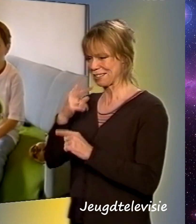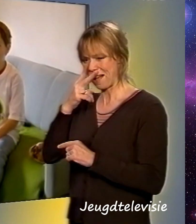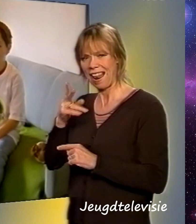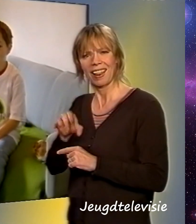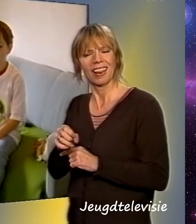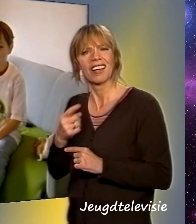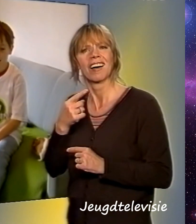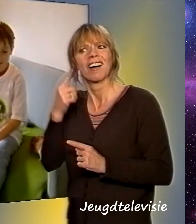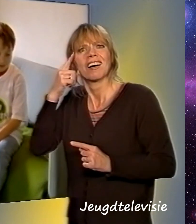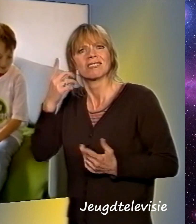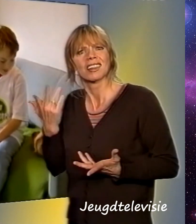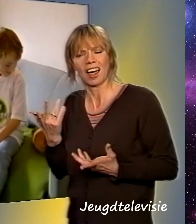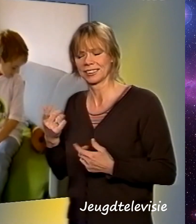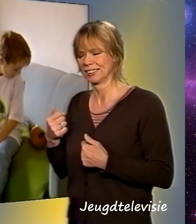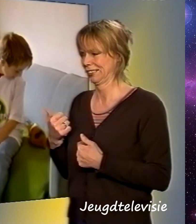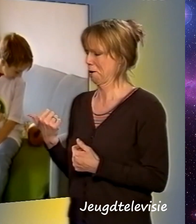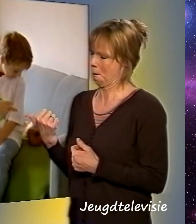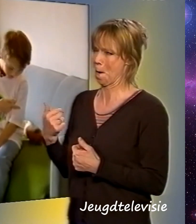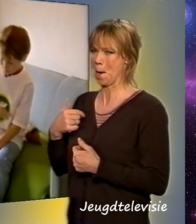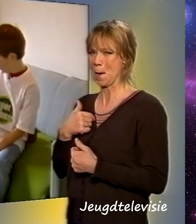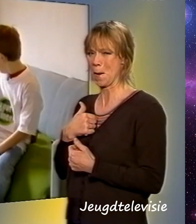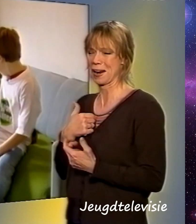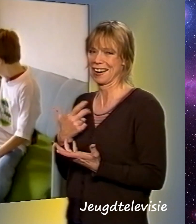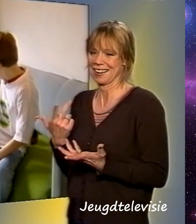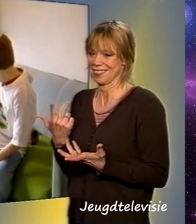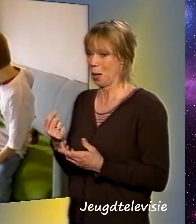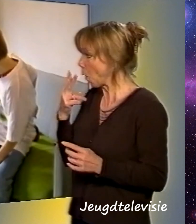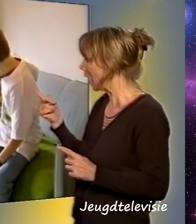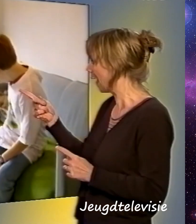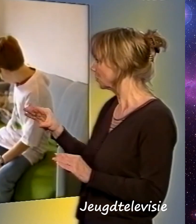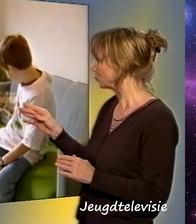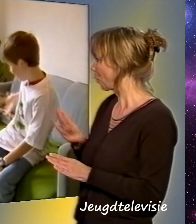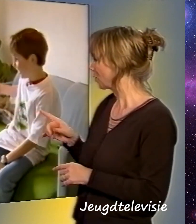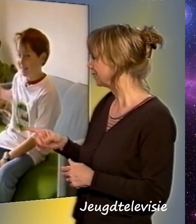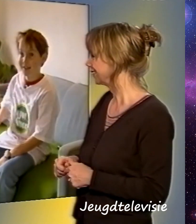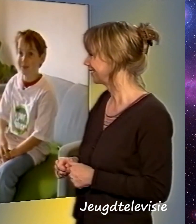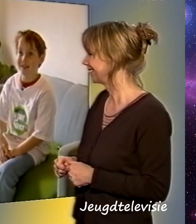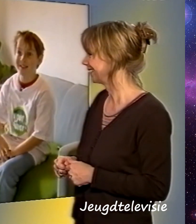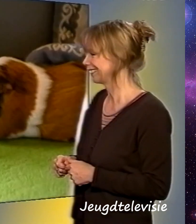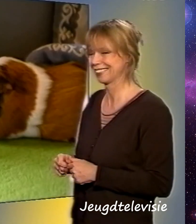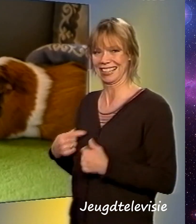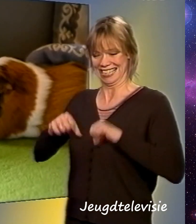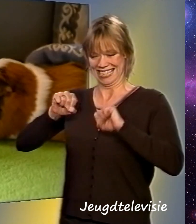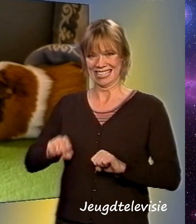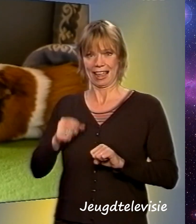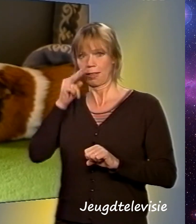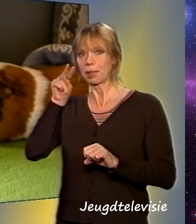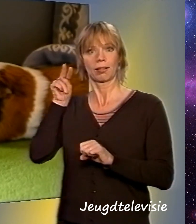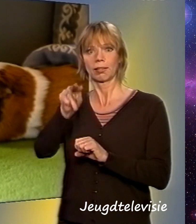grappige moeder ook doen zullen we ook gaat ze langs maar